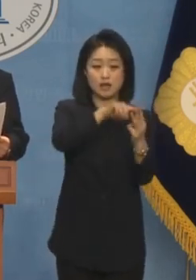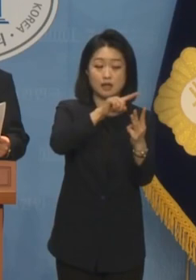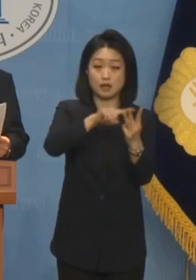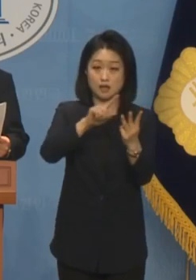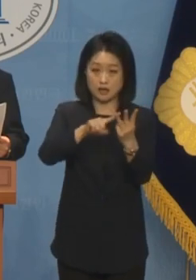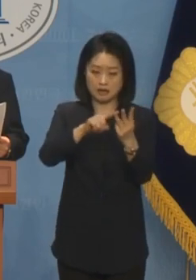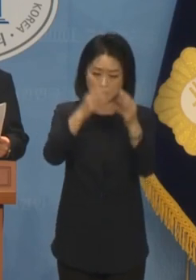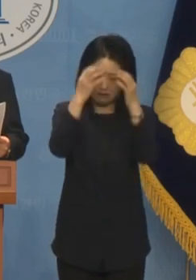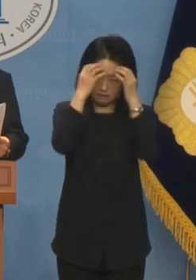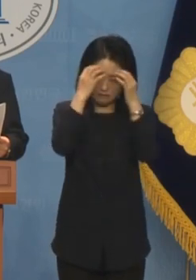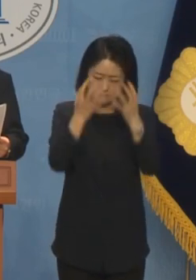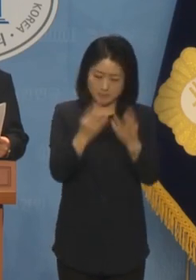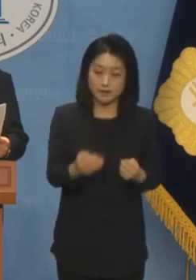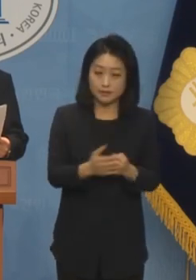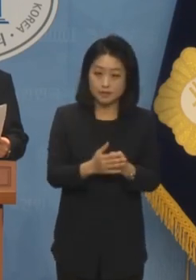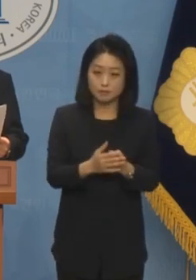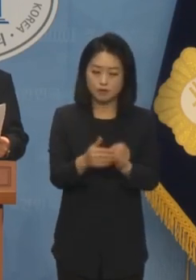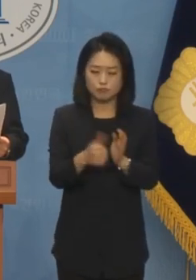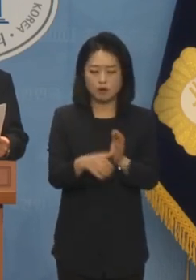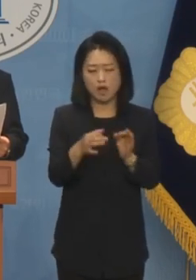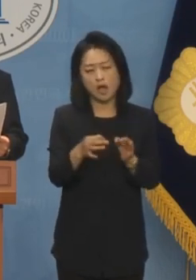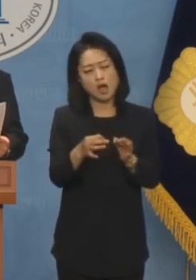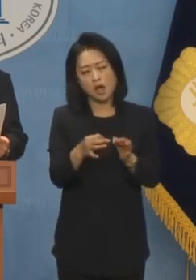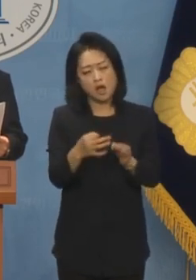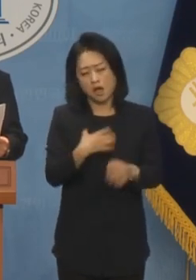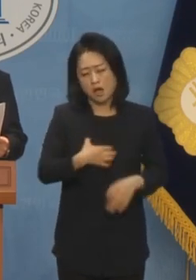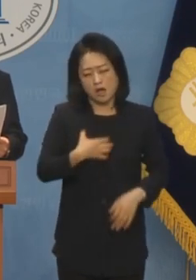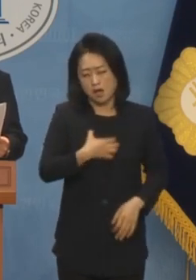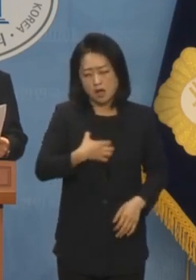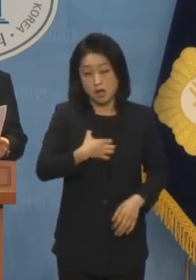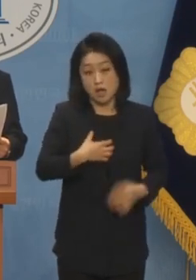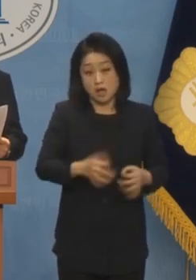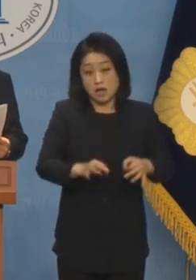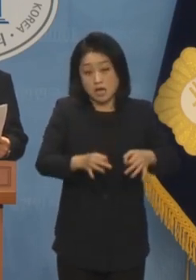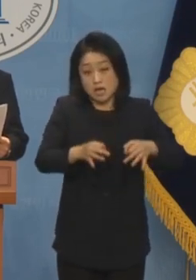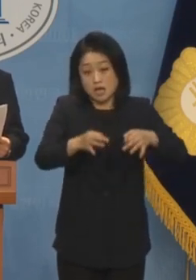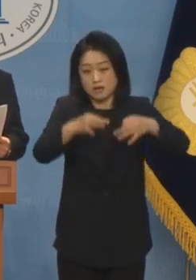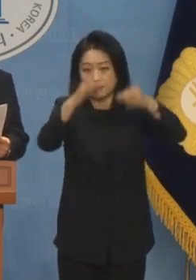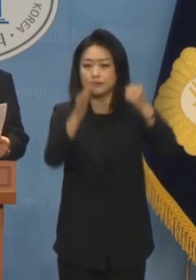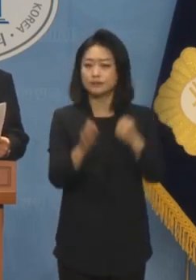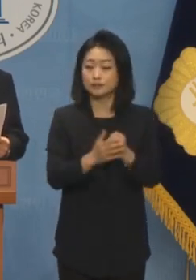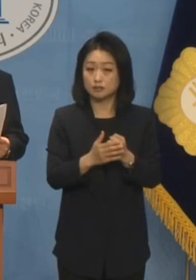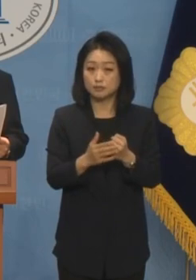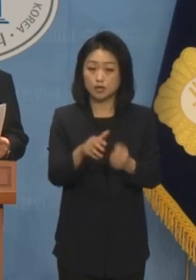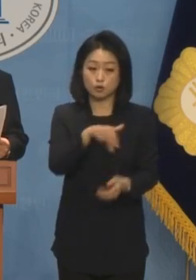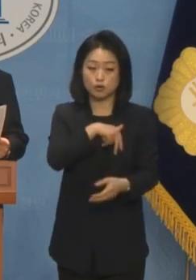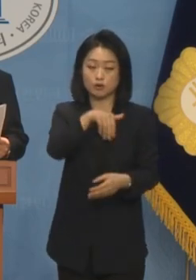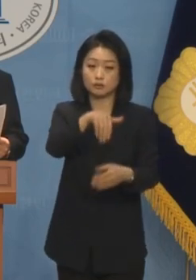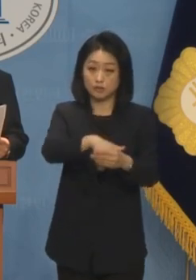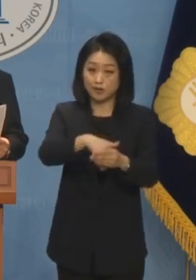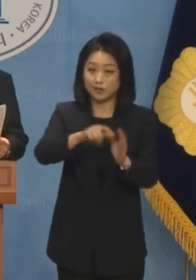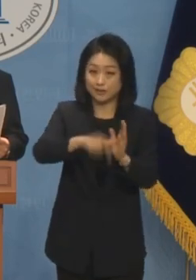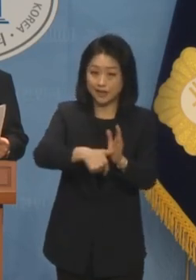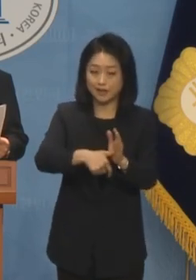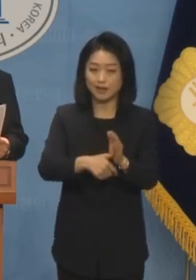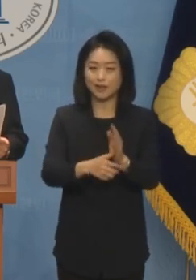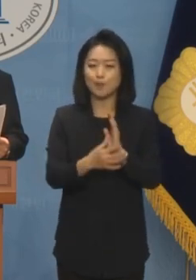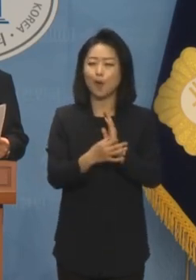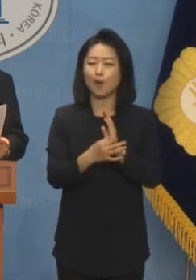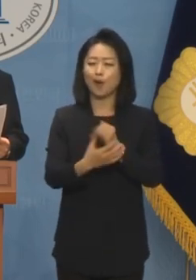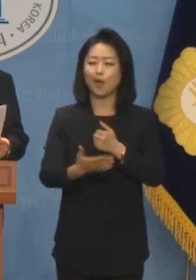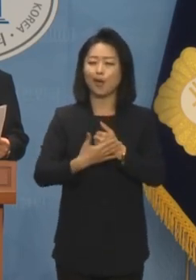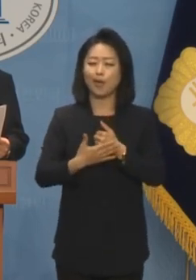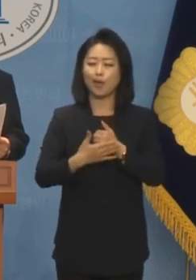현상으로 장바구니 물가가 급격히 오른 상황에서 총선 당시 매표